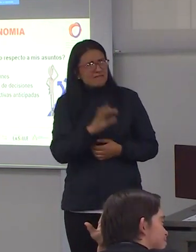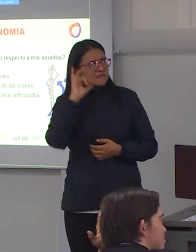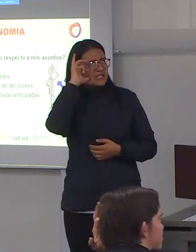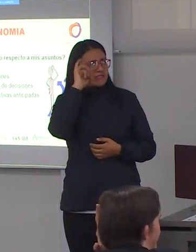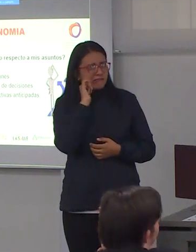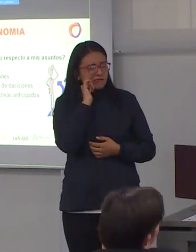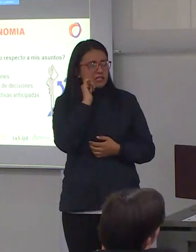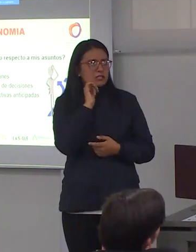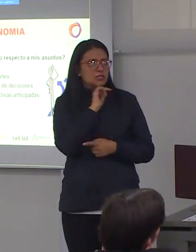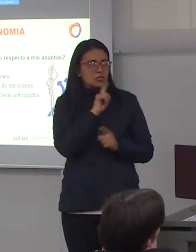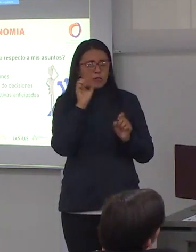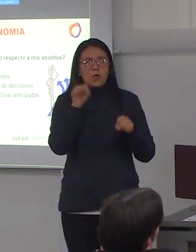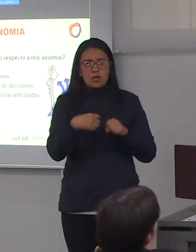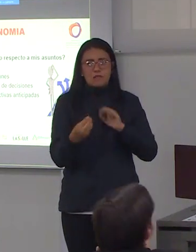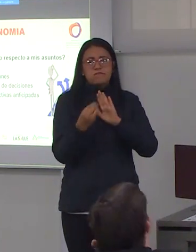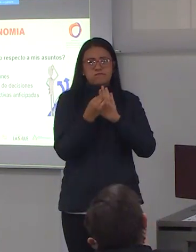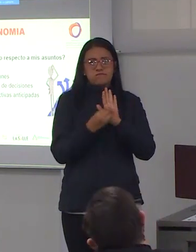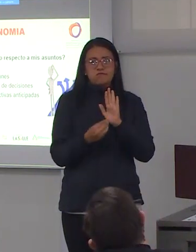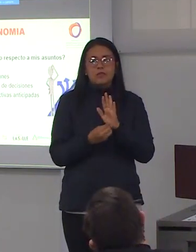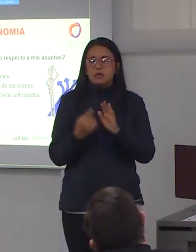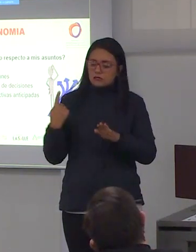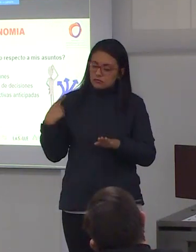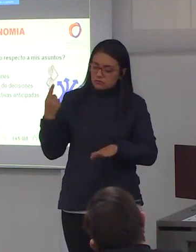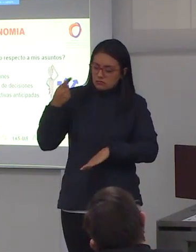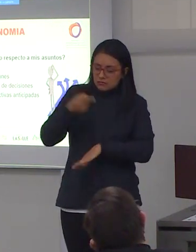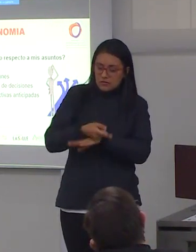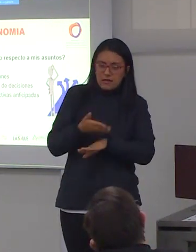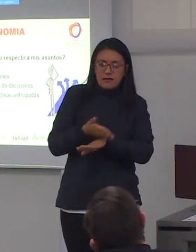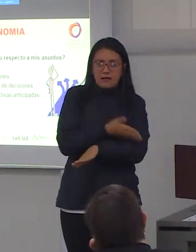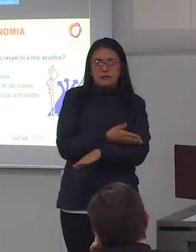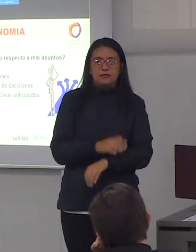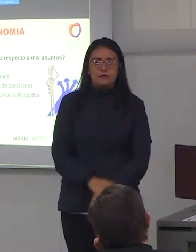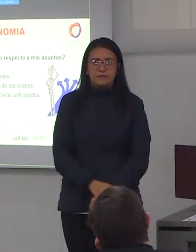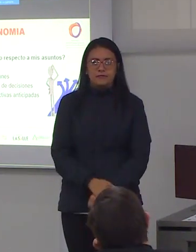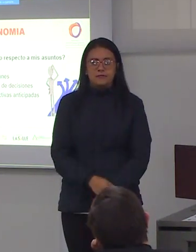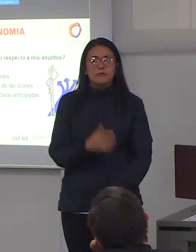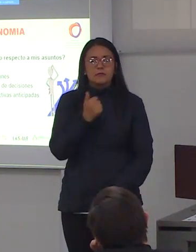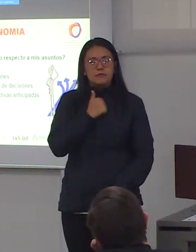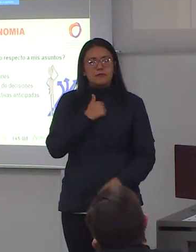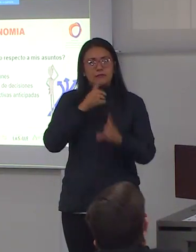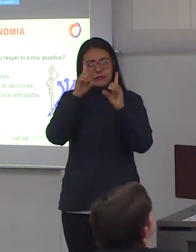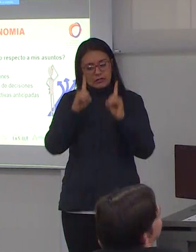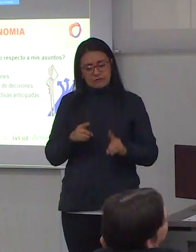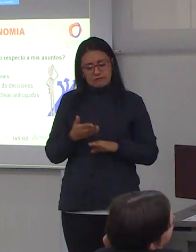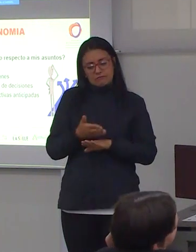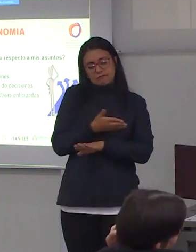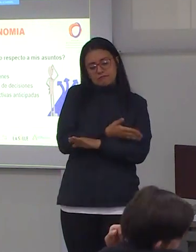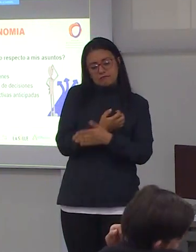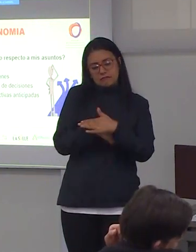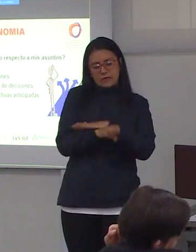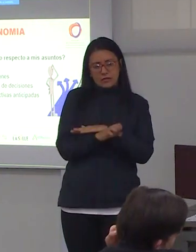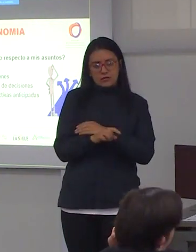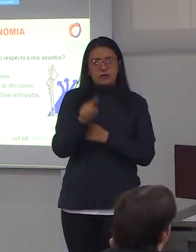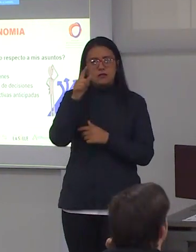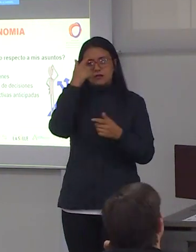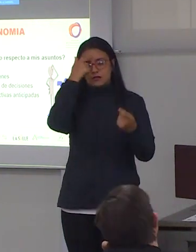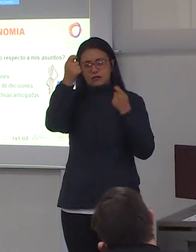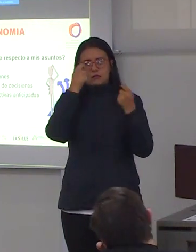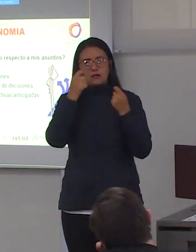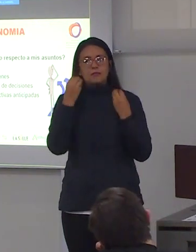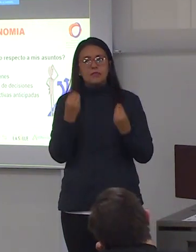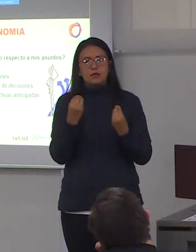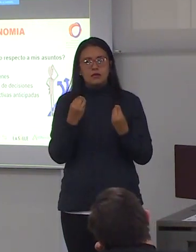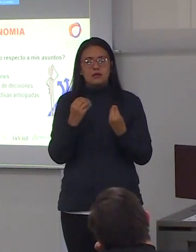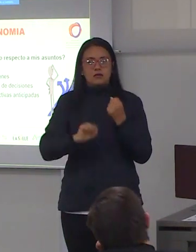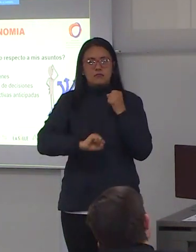todo eso lo puedo meter allí son directivas anticipadas tomas de decisiones anticipadas y eso son estrategias para